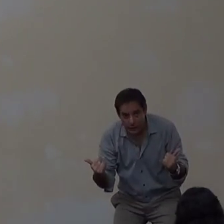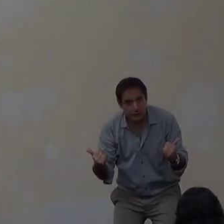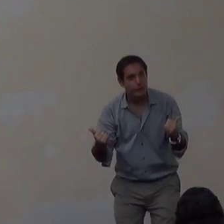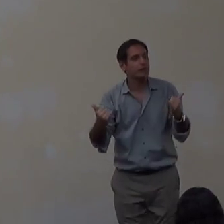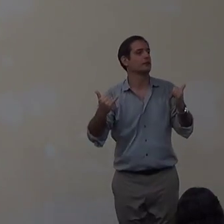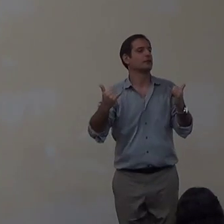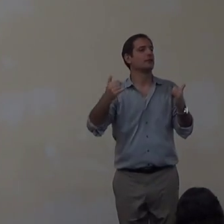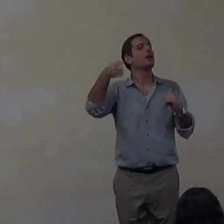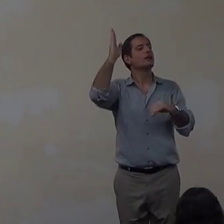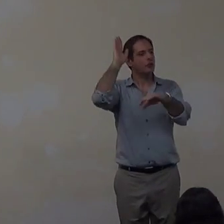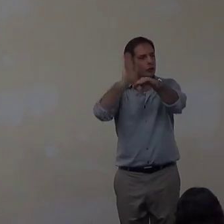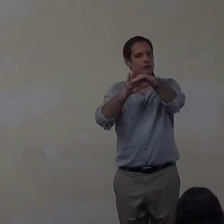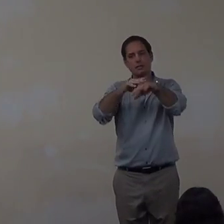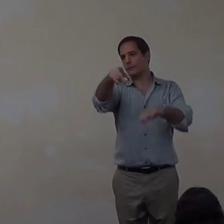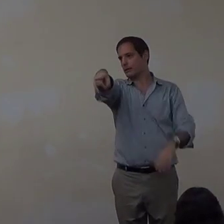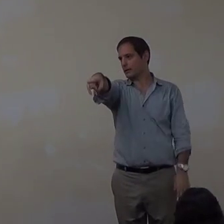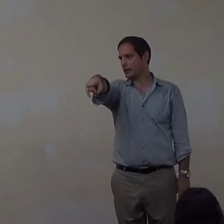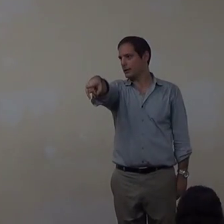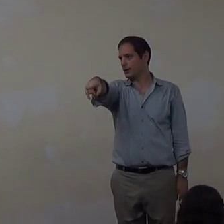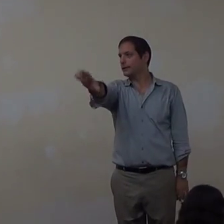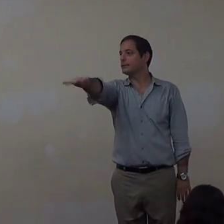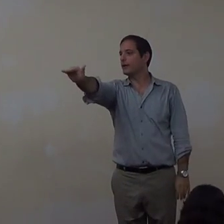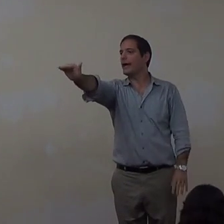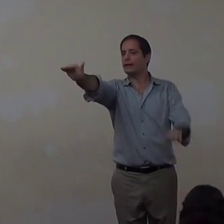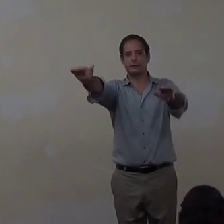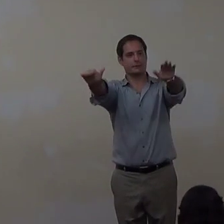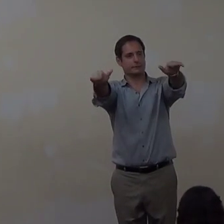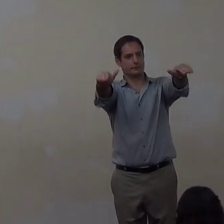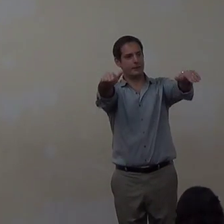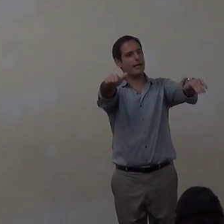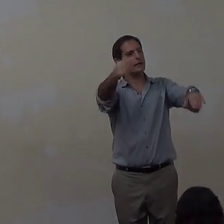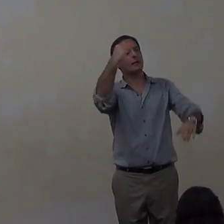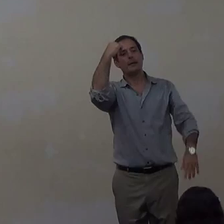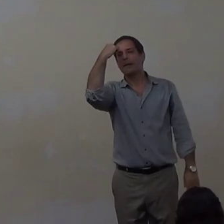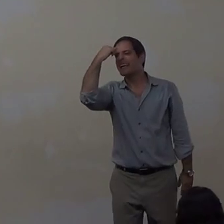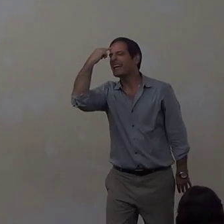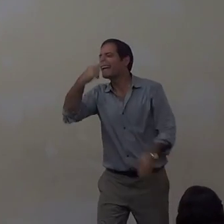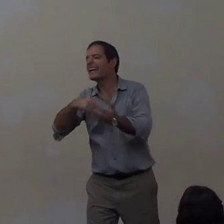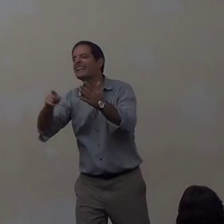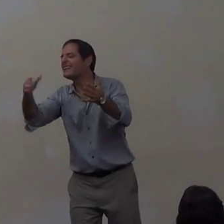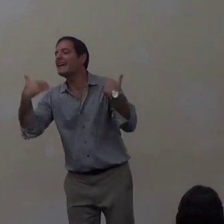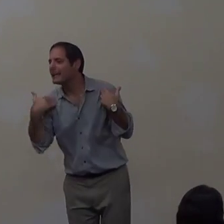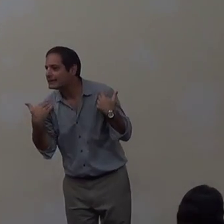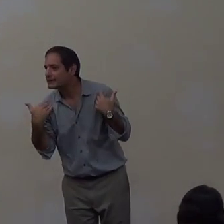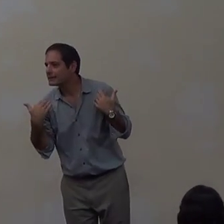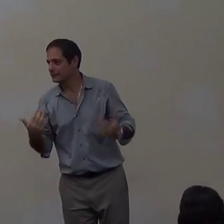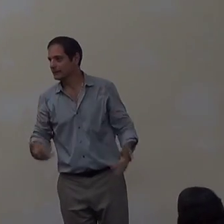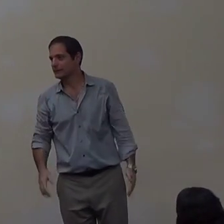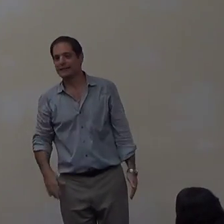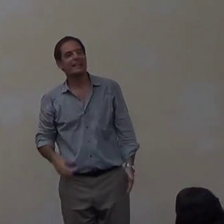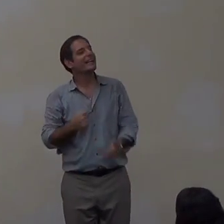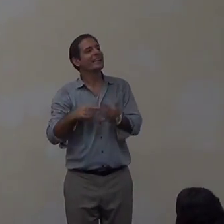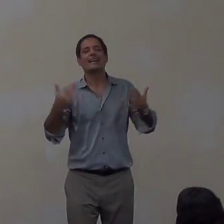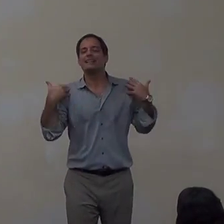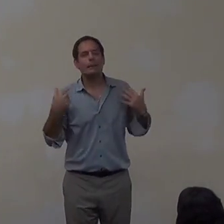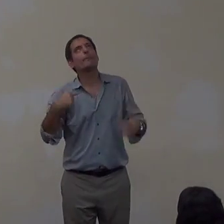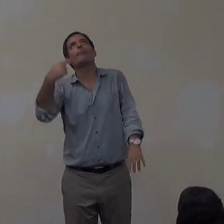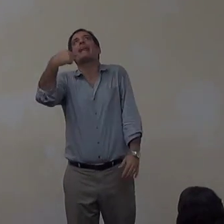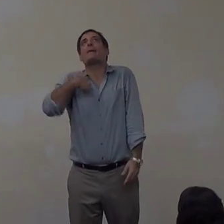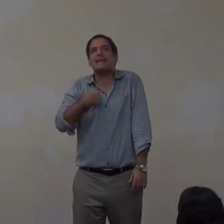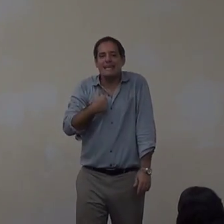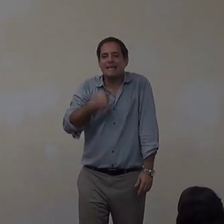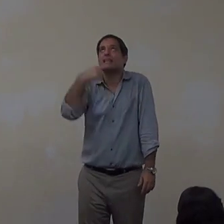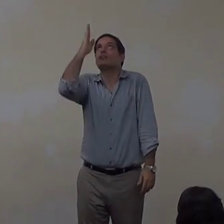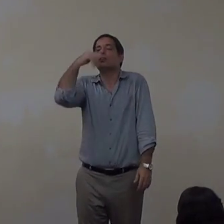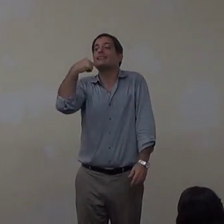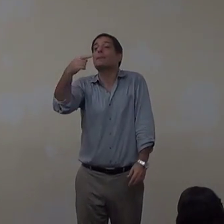Hoy, Dios te está llamando a ti. Hey, ¿qué tienes?